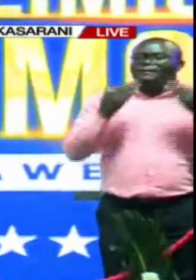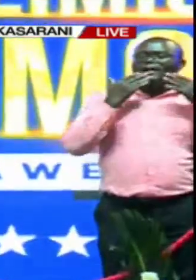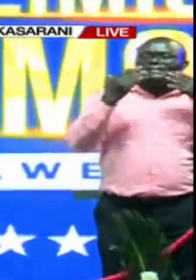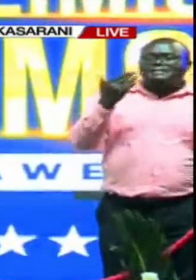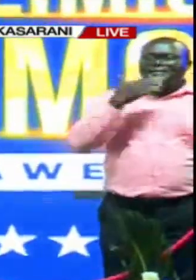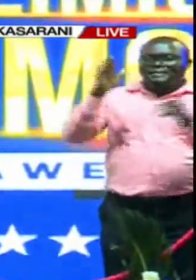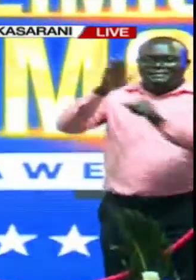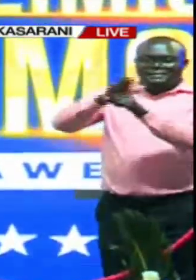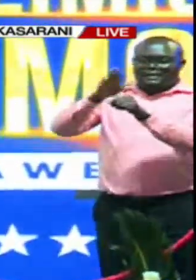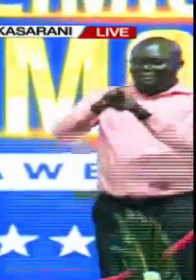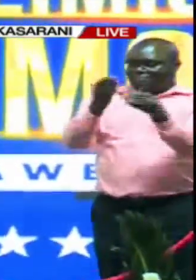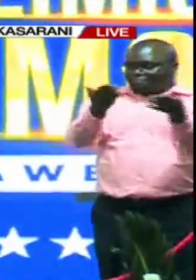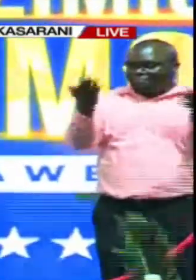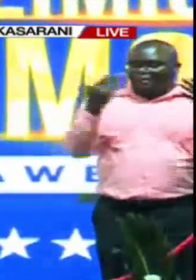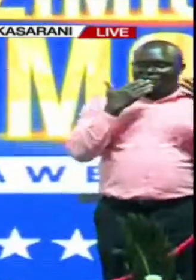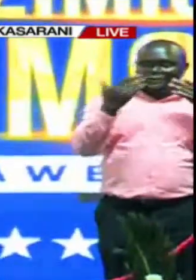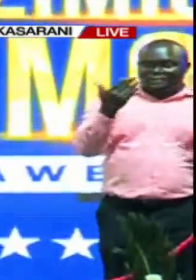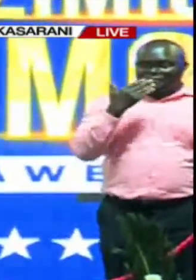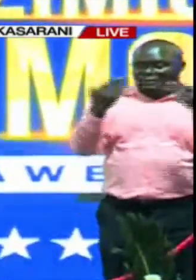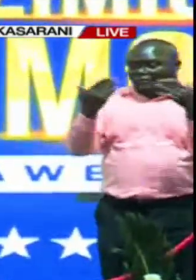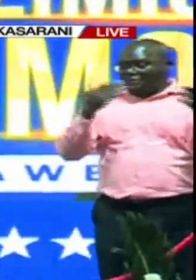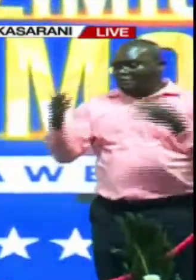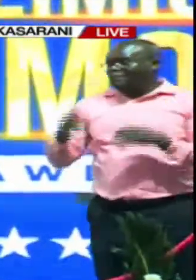Asanteni sana.